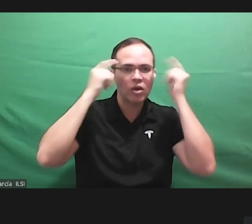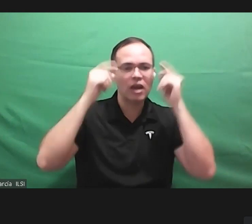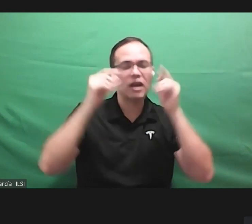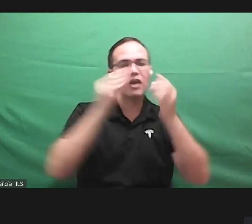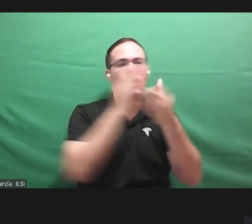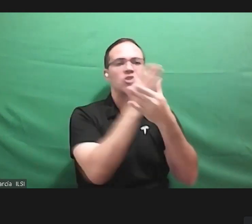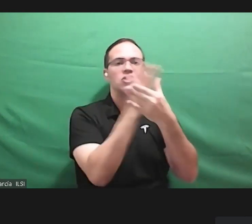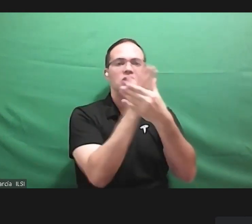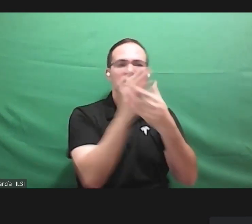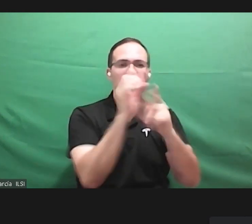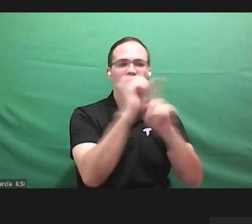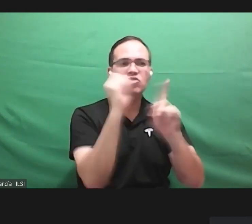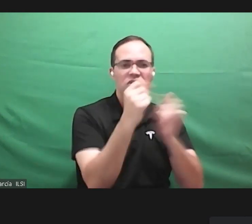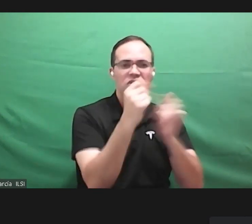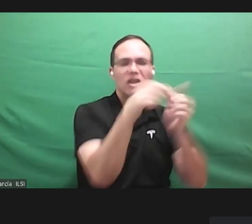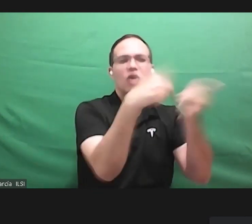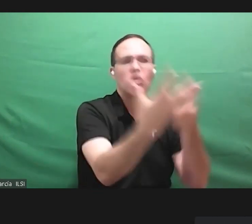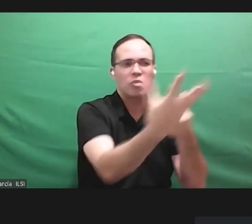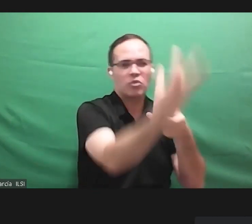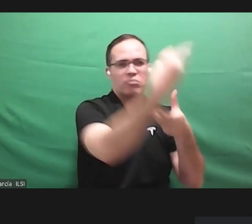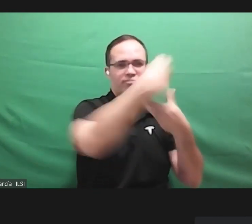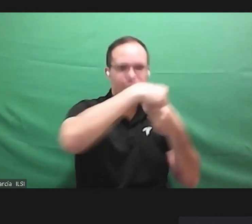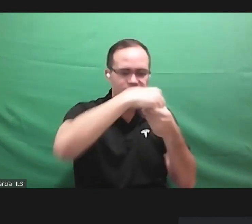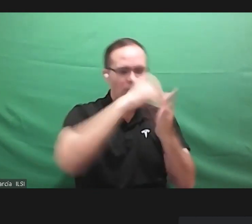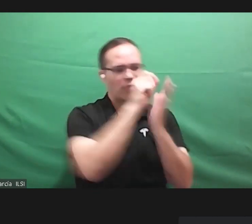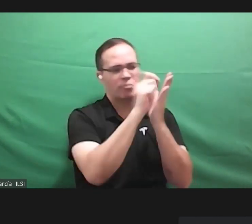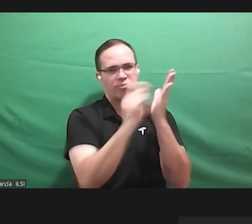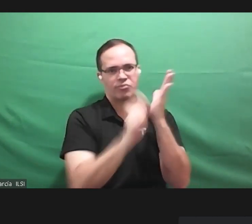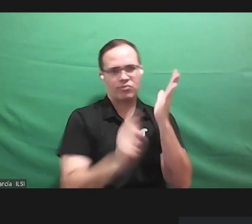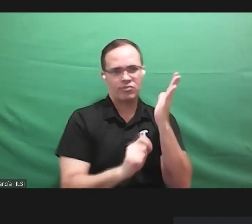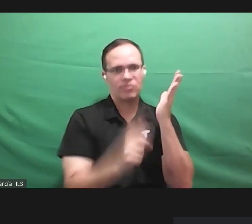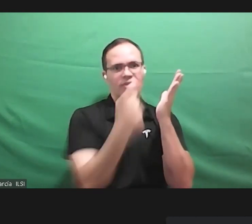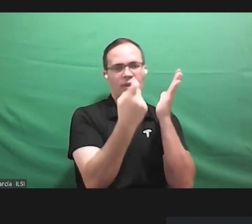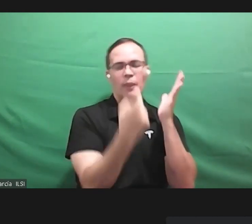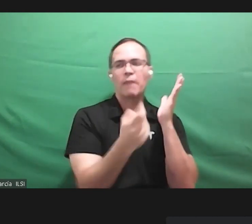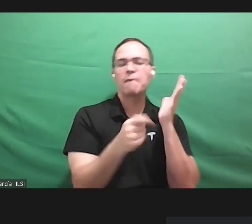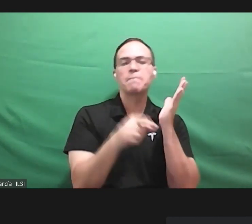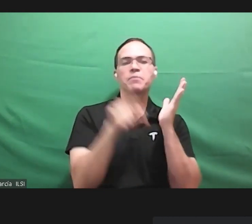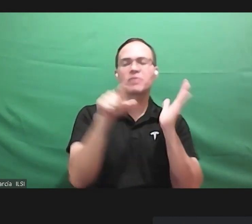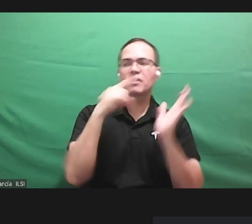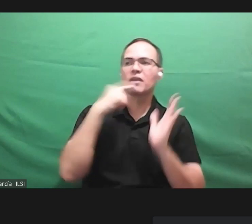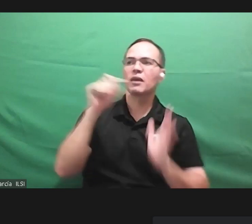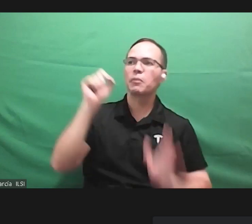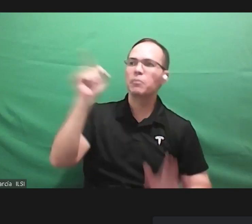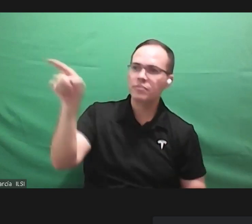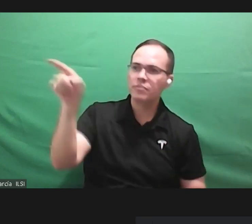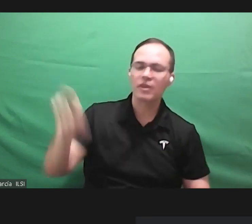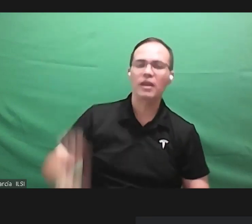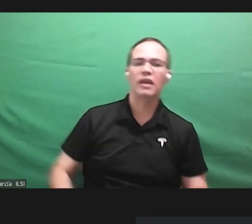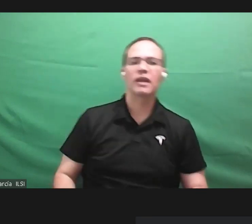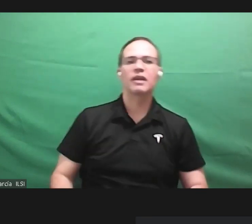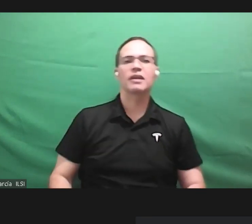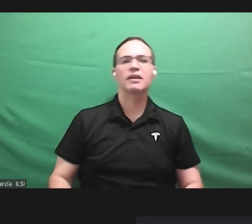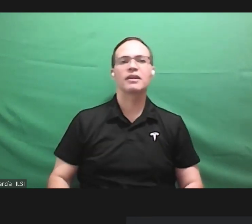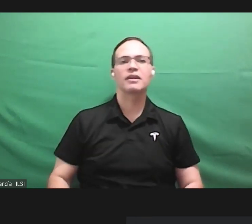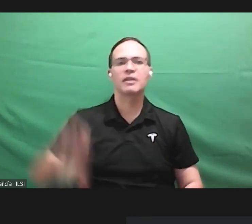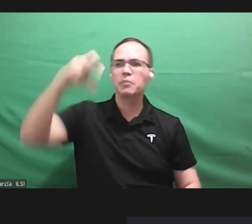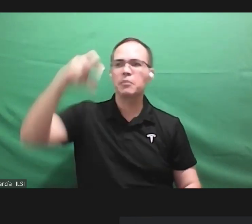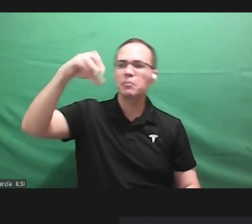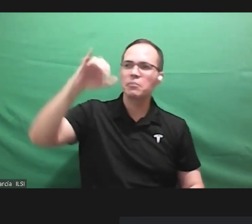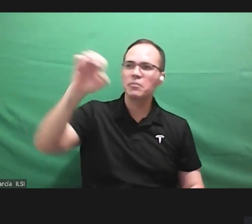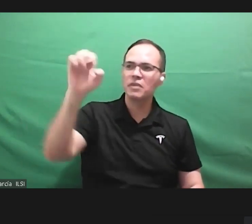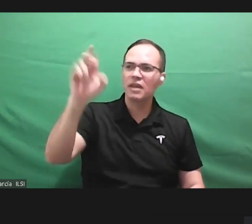Bueno, entonces, Mónica, gracias. Vamos a, la pregunta va para Pierrick Carvé, que es nuestro primer expositor, y de repente